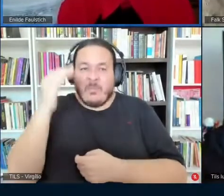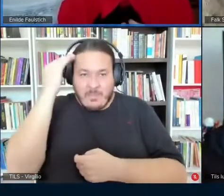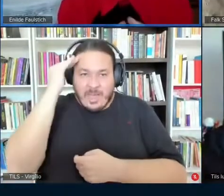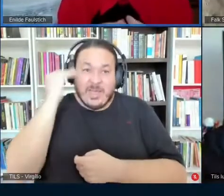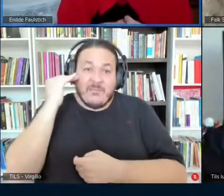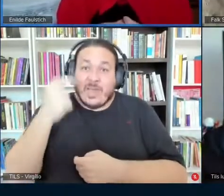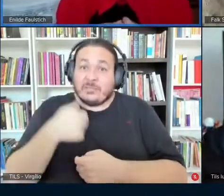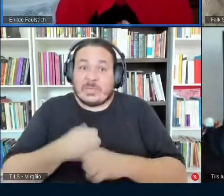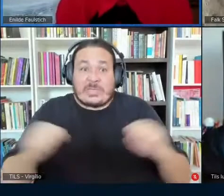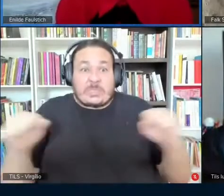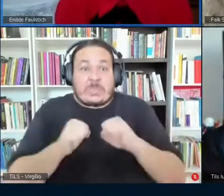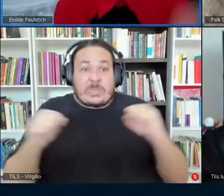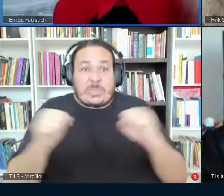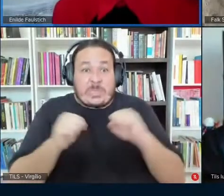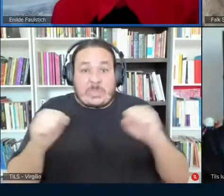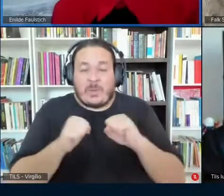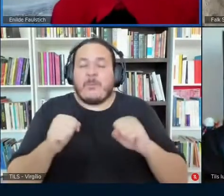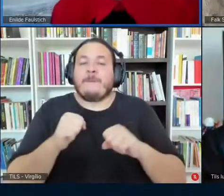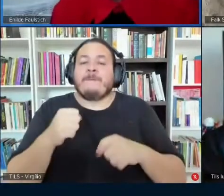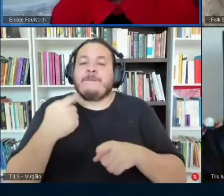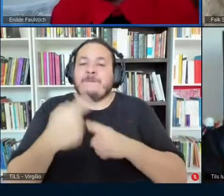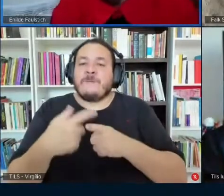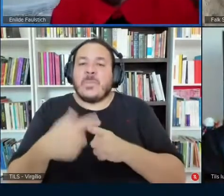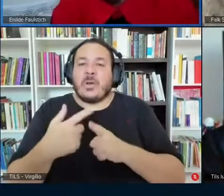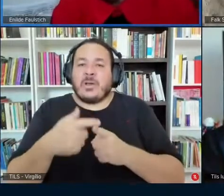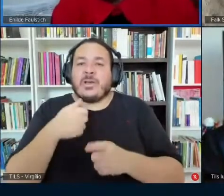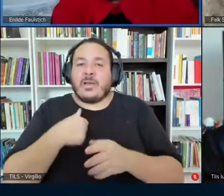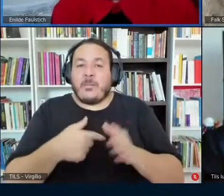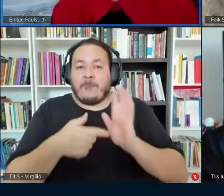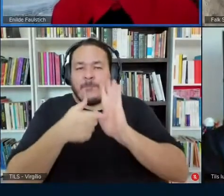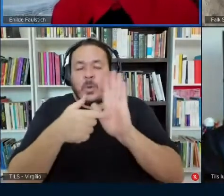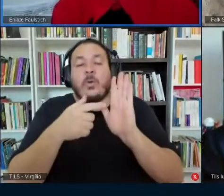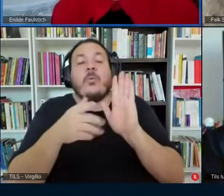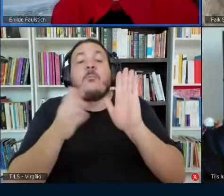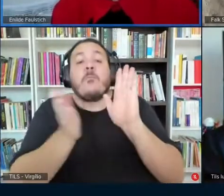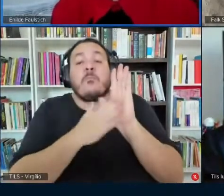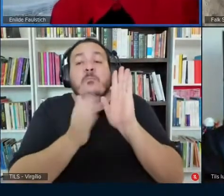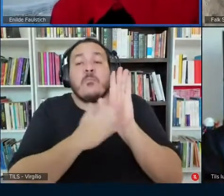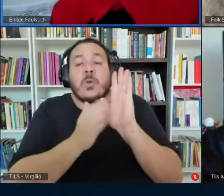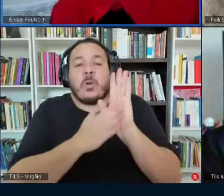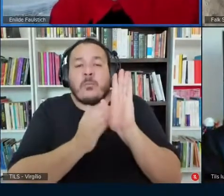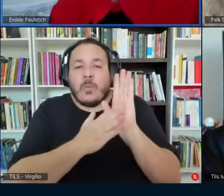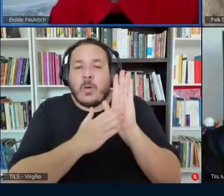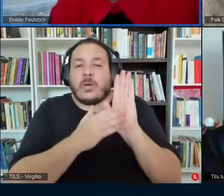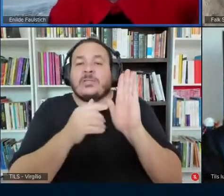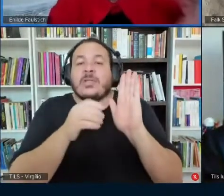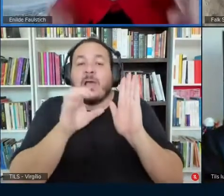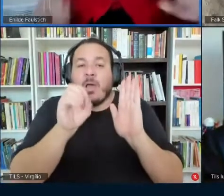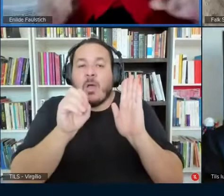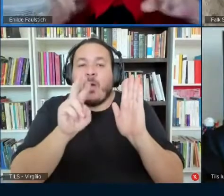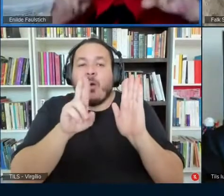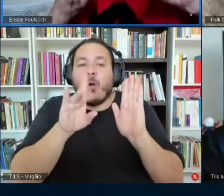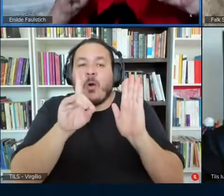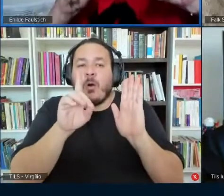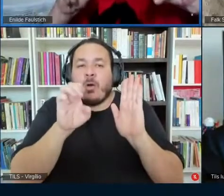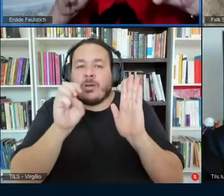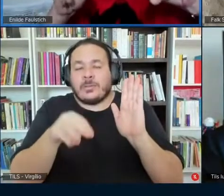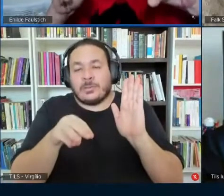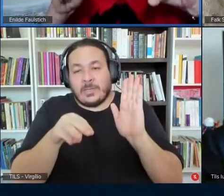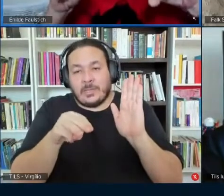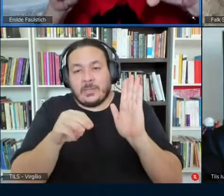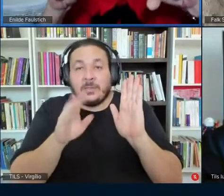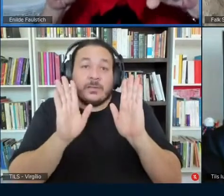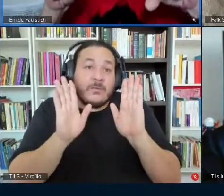aula, em que eu apresentei uma proposta da ordem, não é? Para, vamos botar entre aspas,